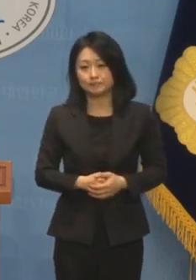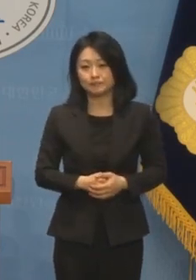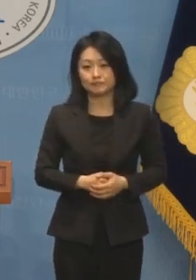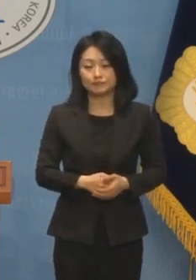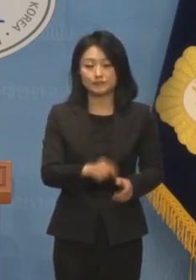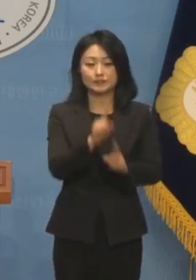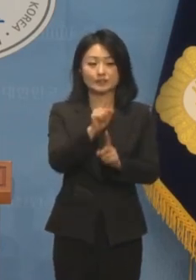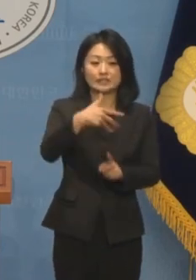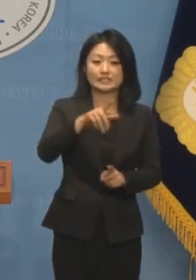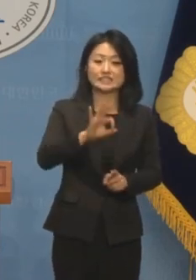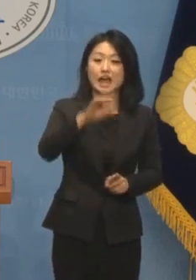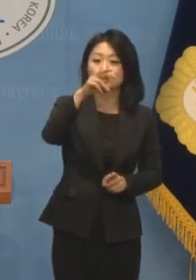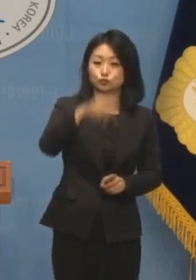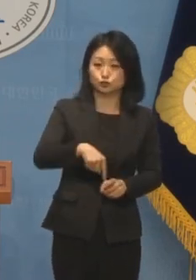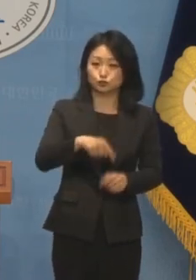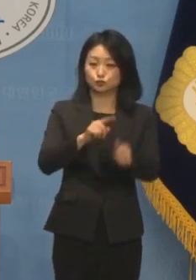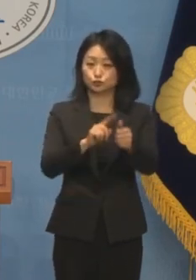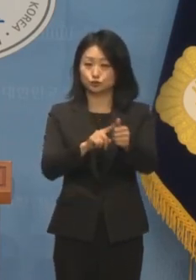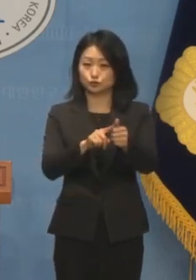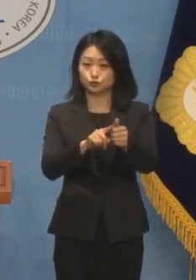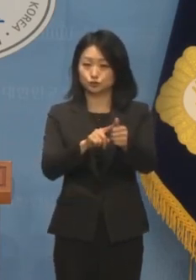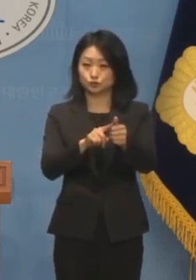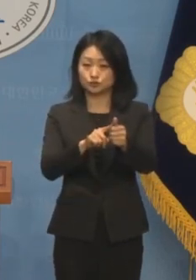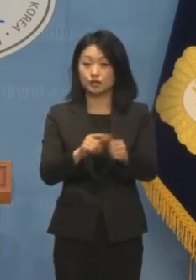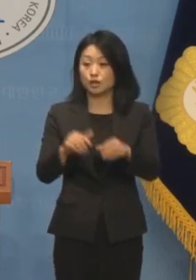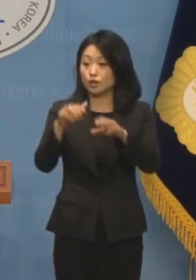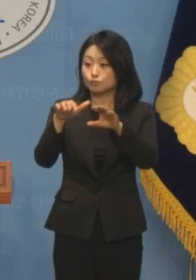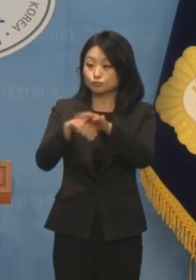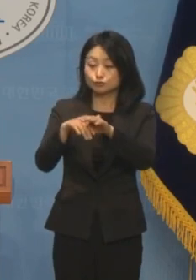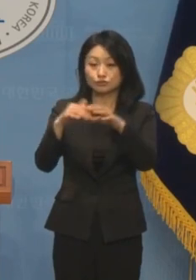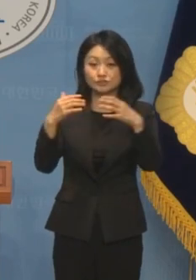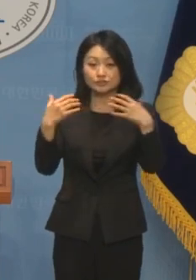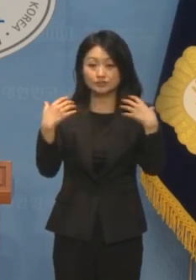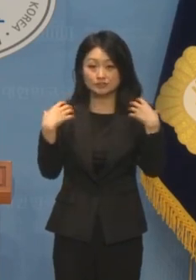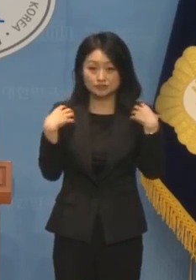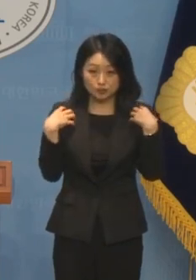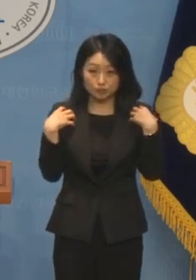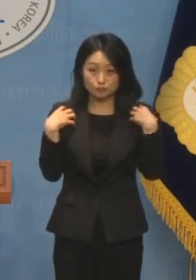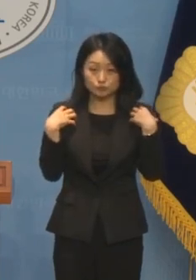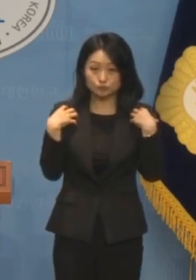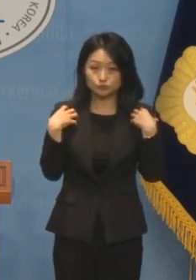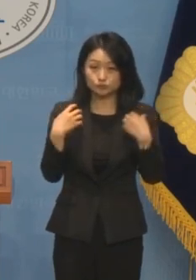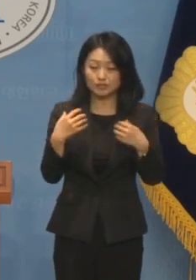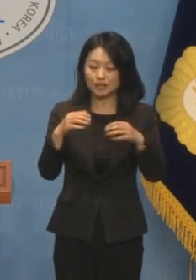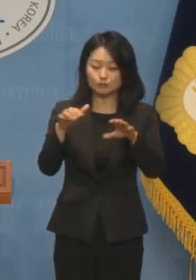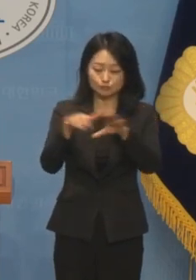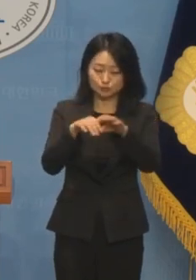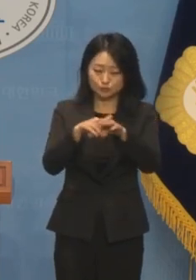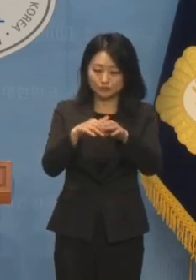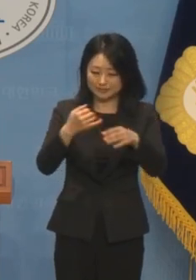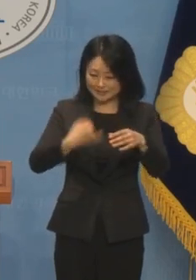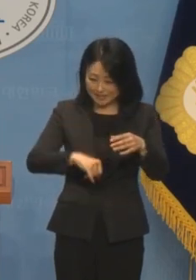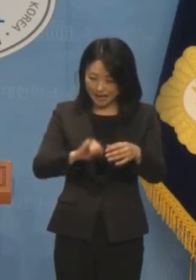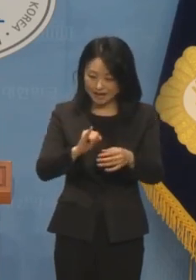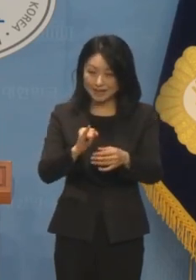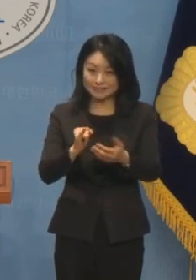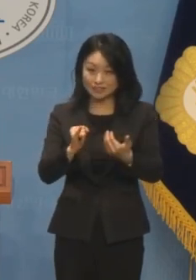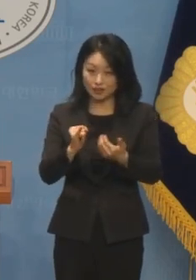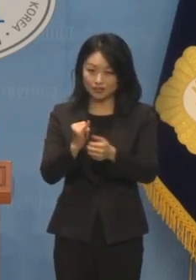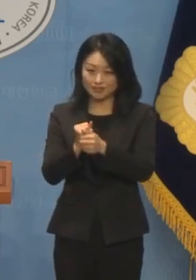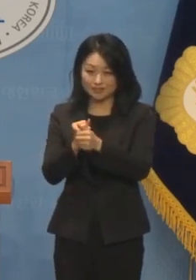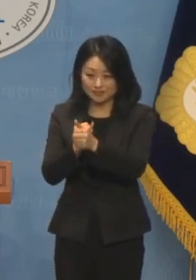이창수 검사장의 전주지검은 문재인 전 대통령의 전 사위의 채용비리 의혹 사건을